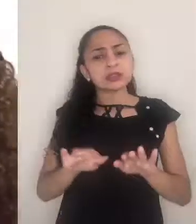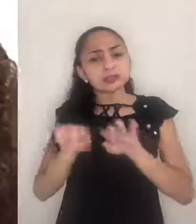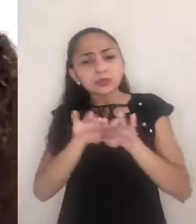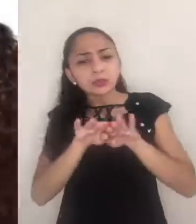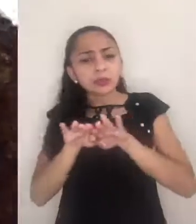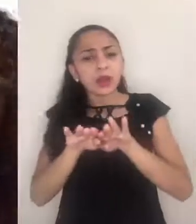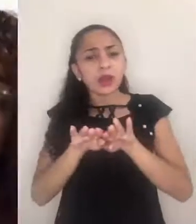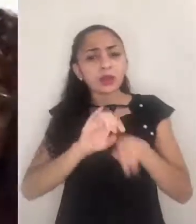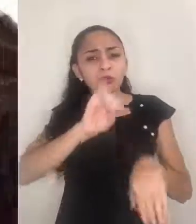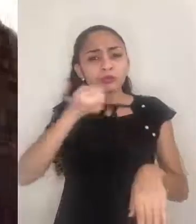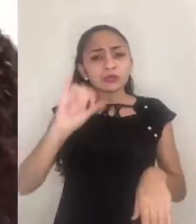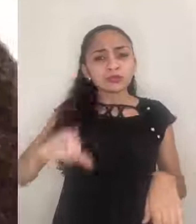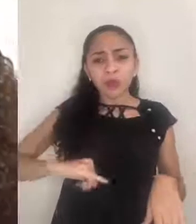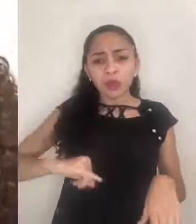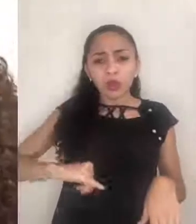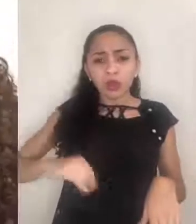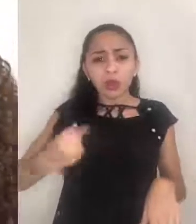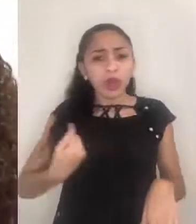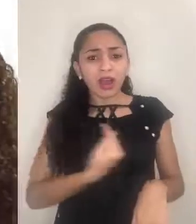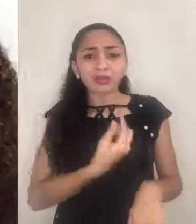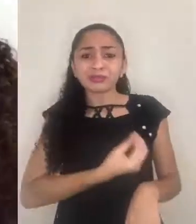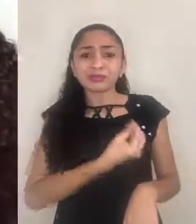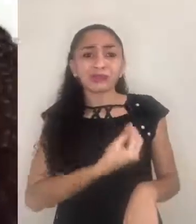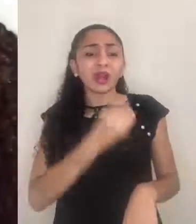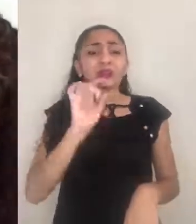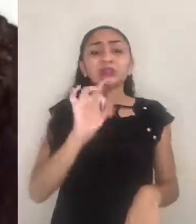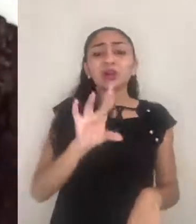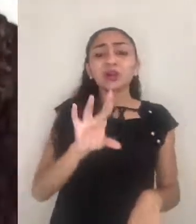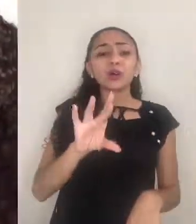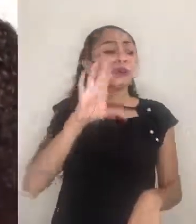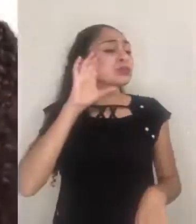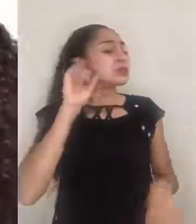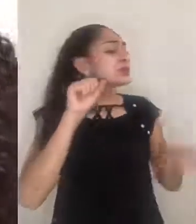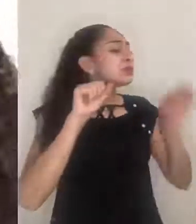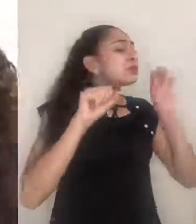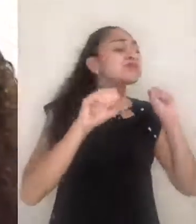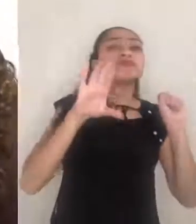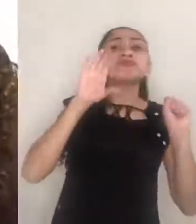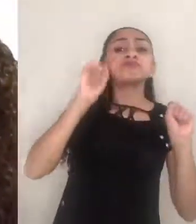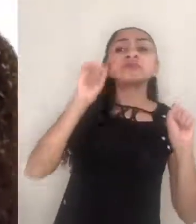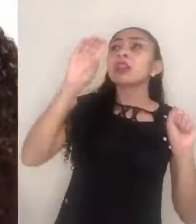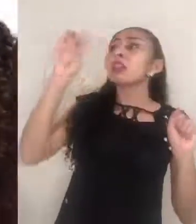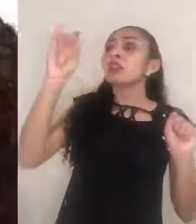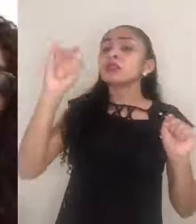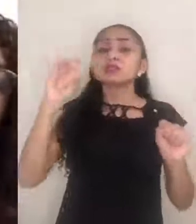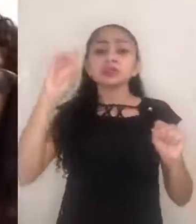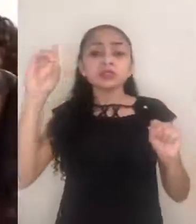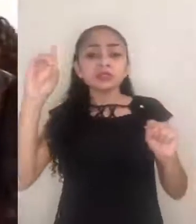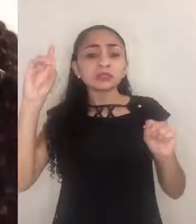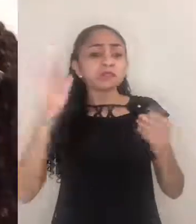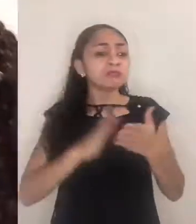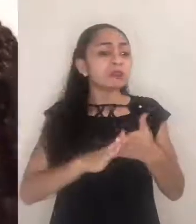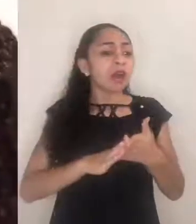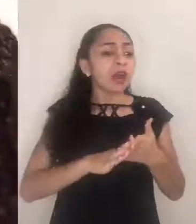muitas vezes, assim como Jó, nós temos vivido apenas daquilo que ouvimos falar de Deus. Muitas vezes, nós temos